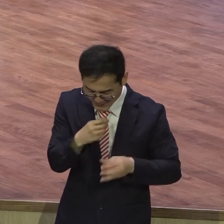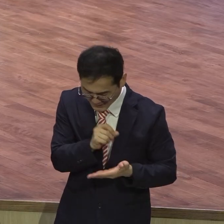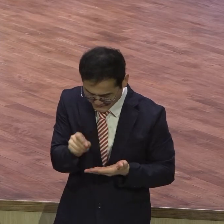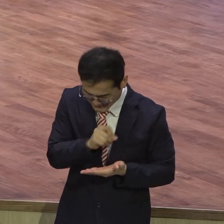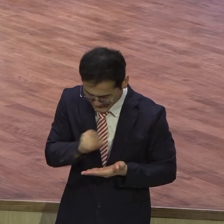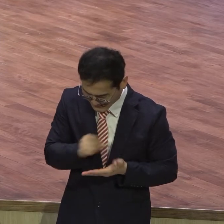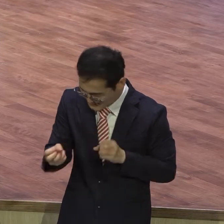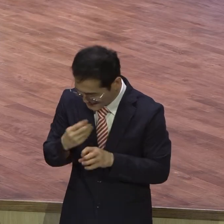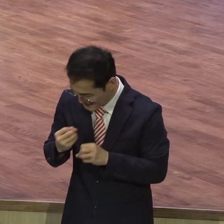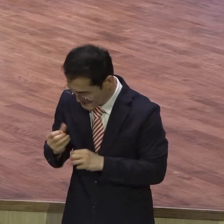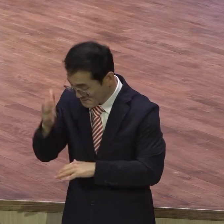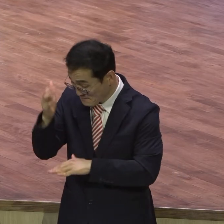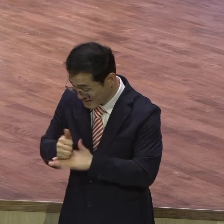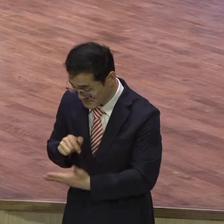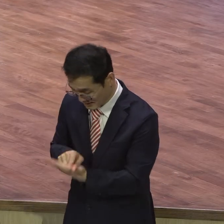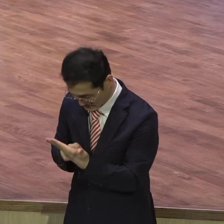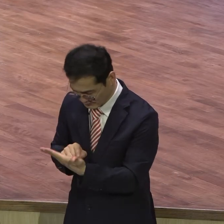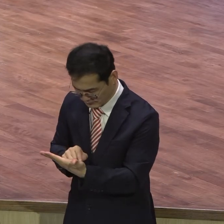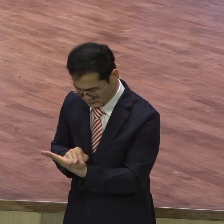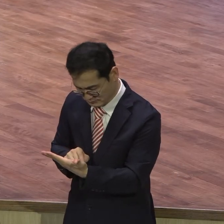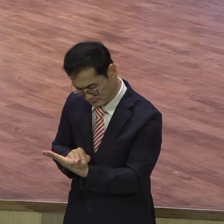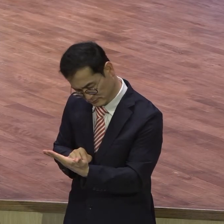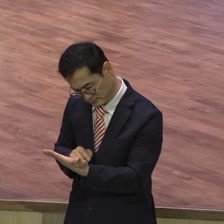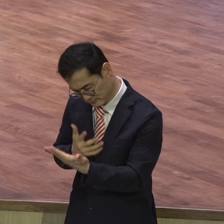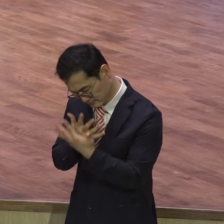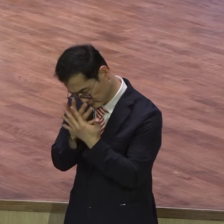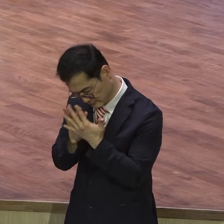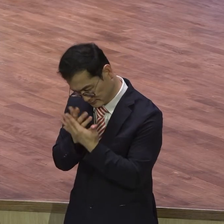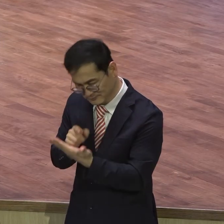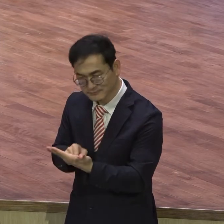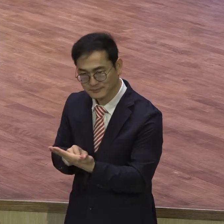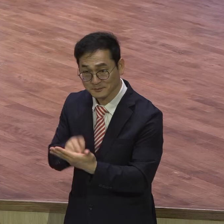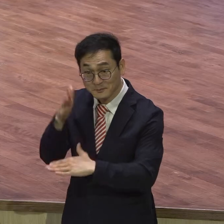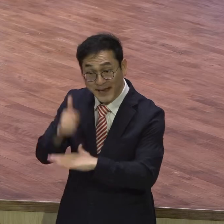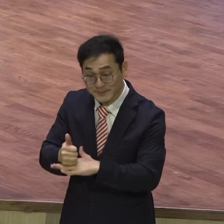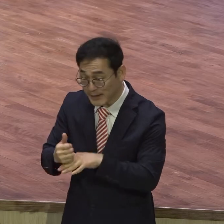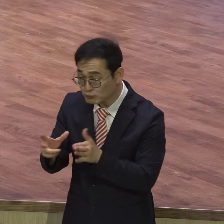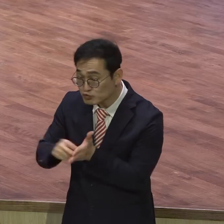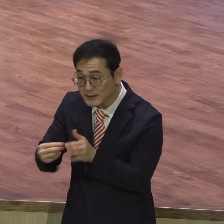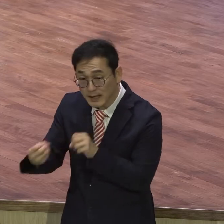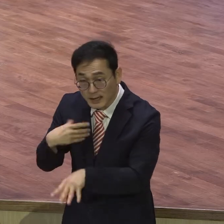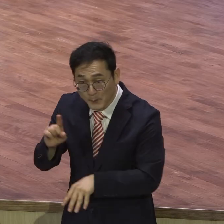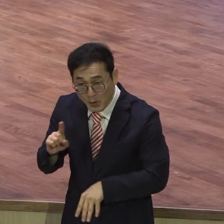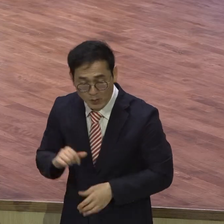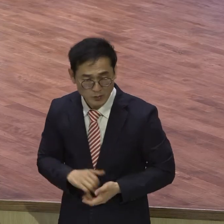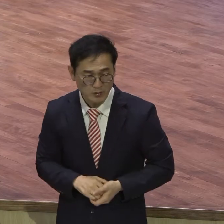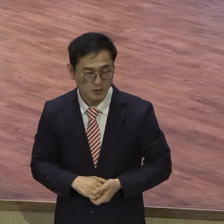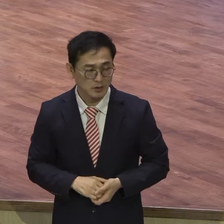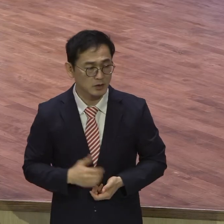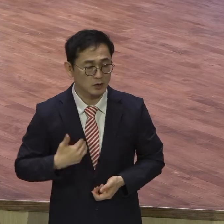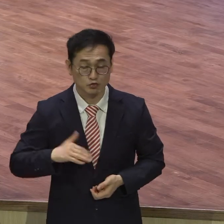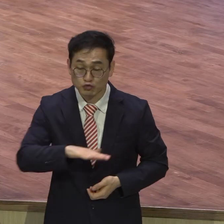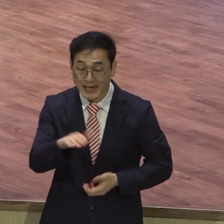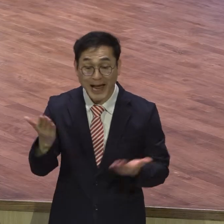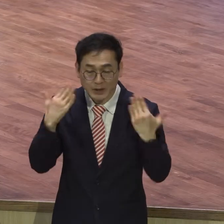마지막 문항이 뭐냐 우리 학교에 깨끗하게 청소해 주는 아주머니의 이름